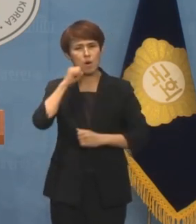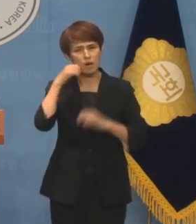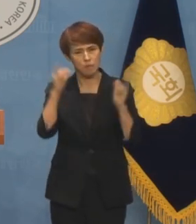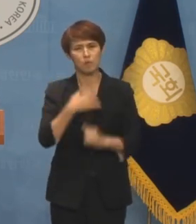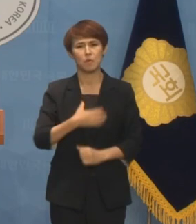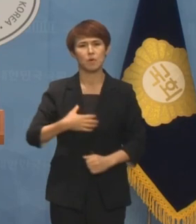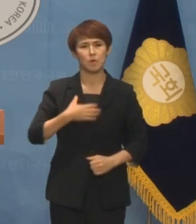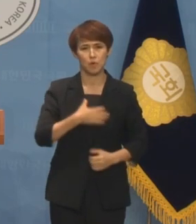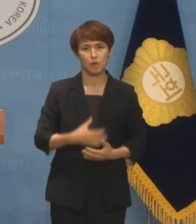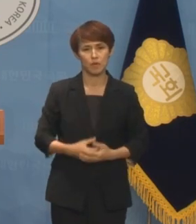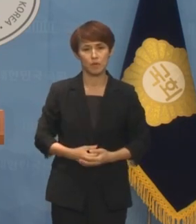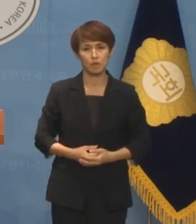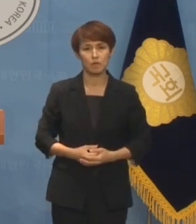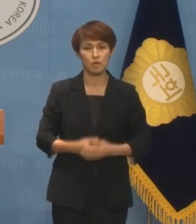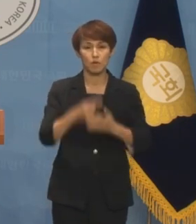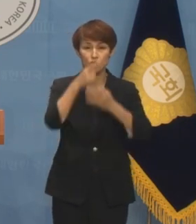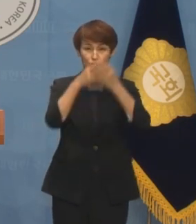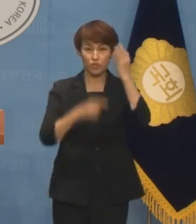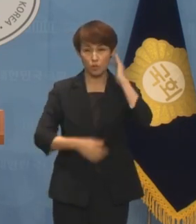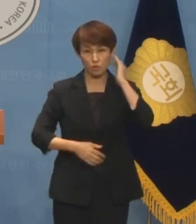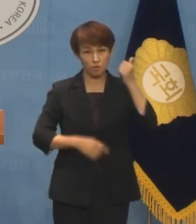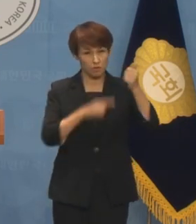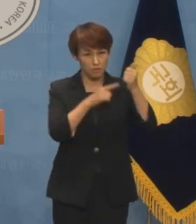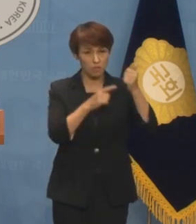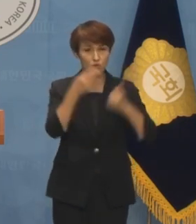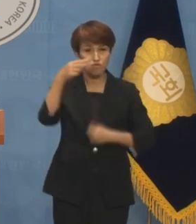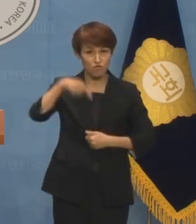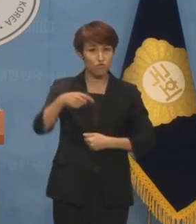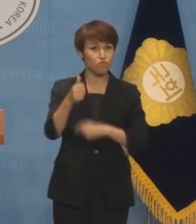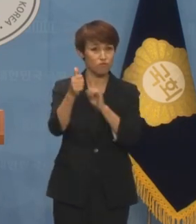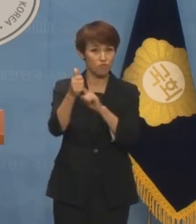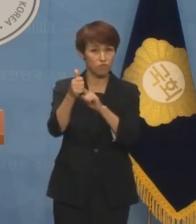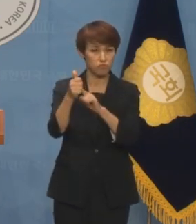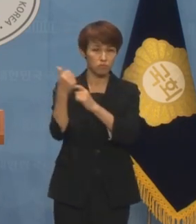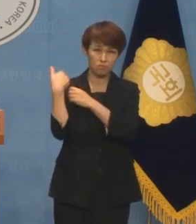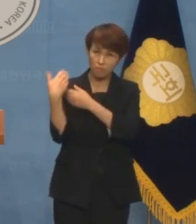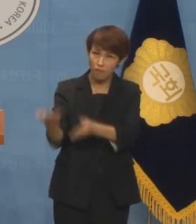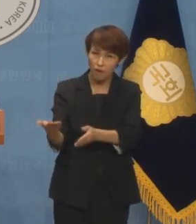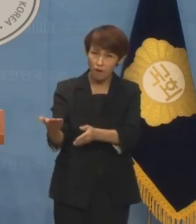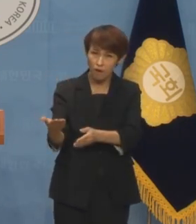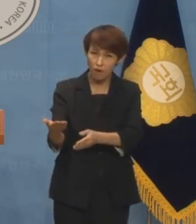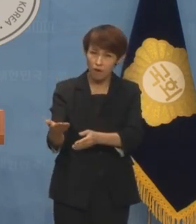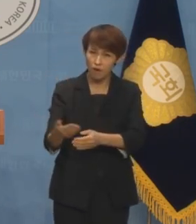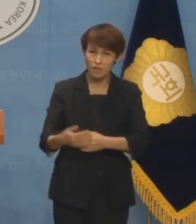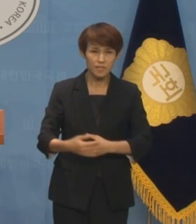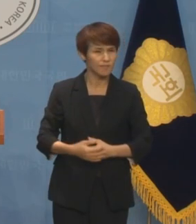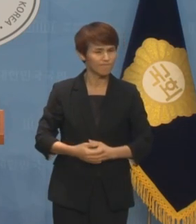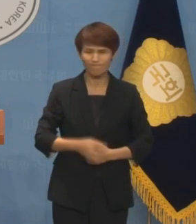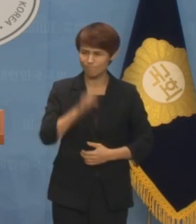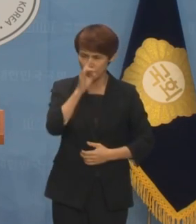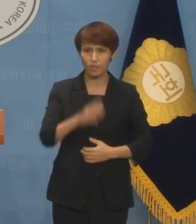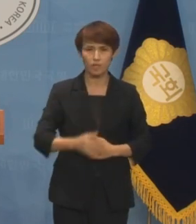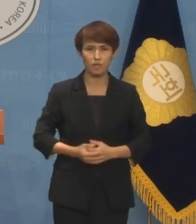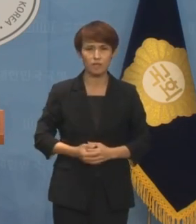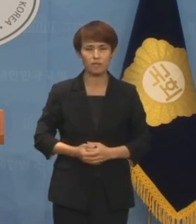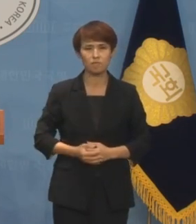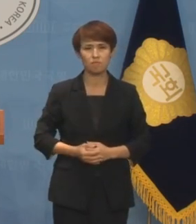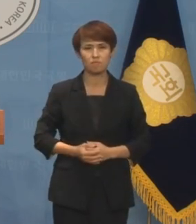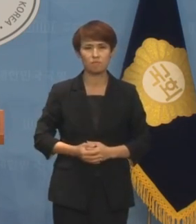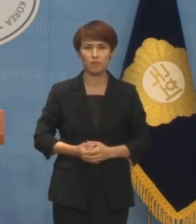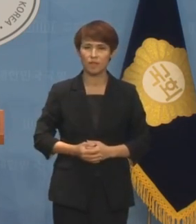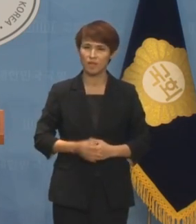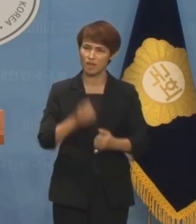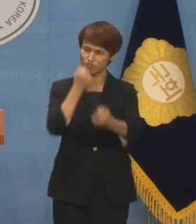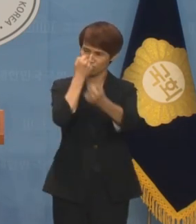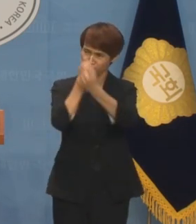우려스럽습니다 윤사 대통령은 뉴림 위원장을 계속 두고 볼 셈입니까 안팎을 가리지 않고